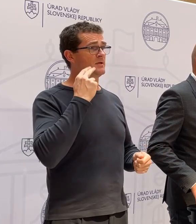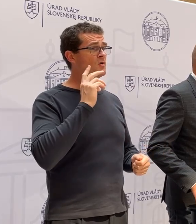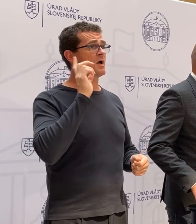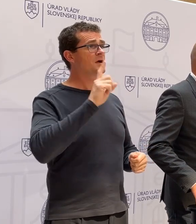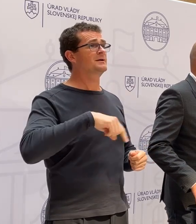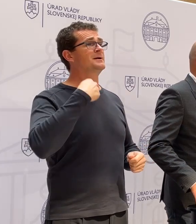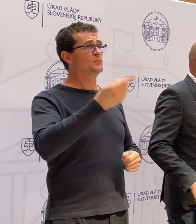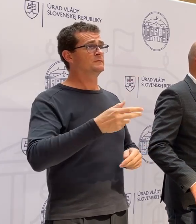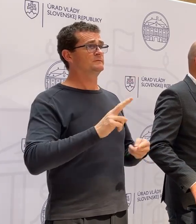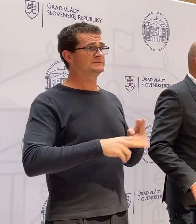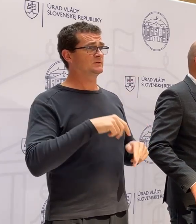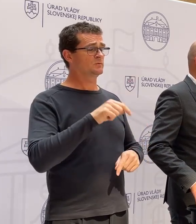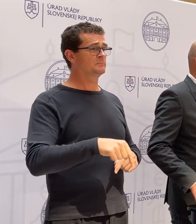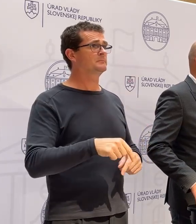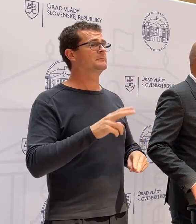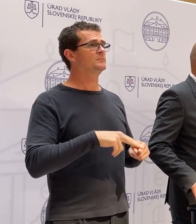Budúcnosť je 31.